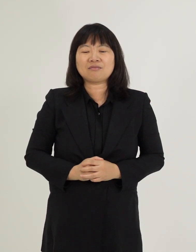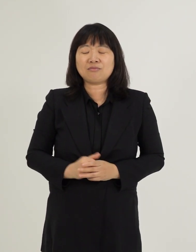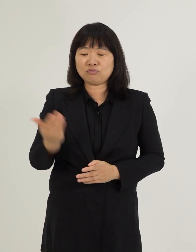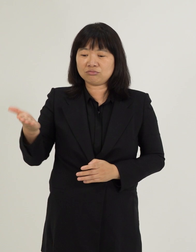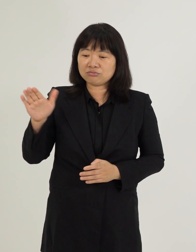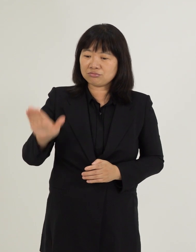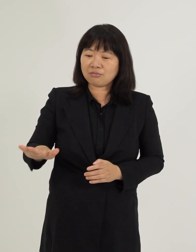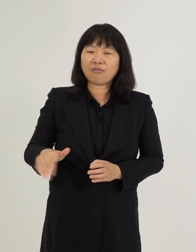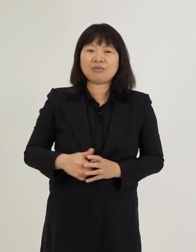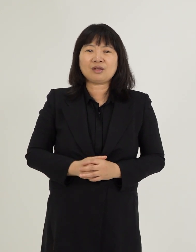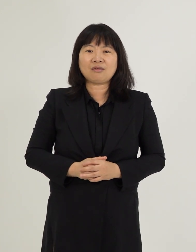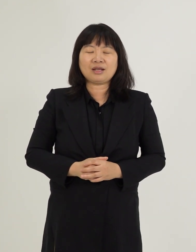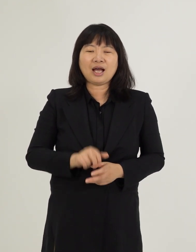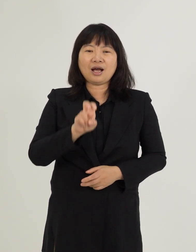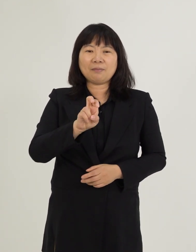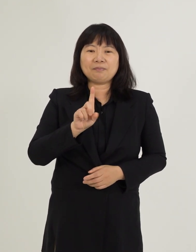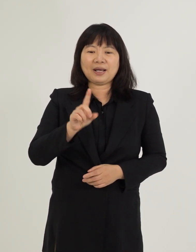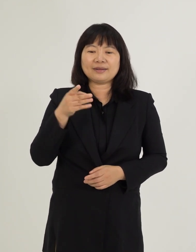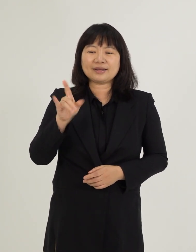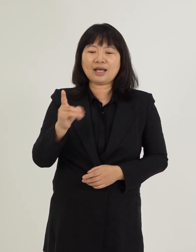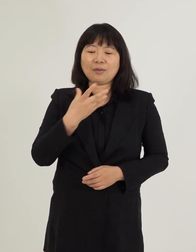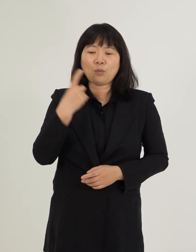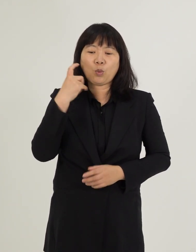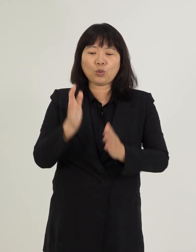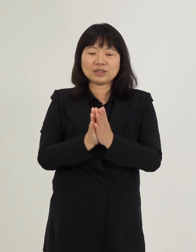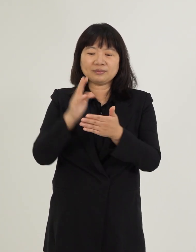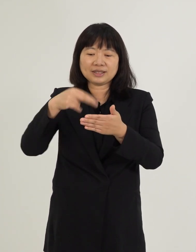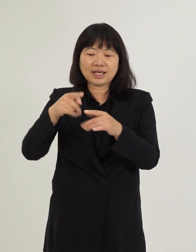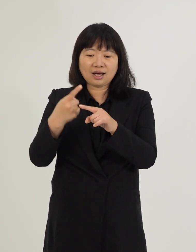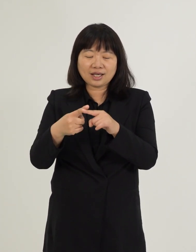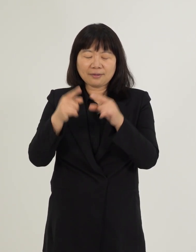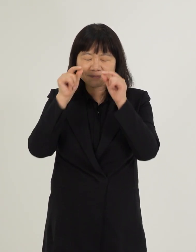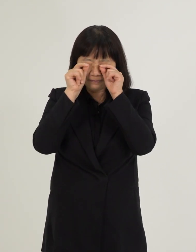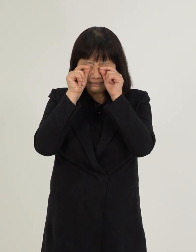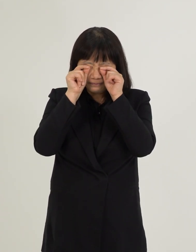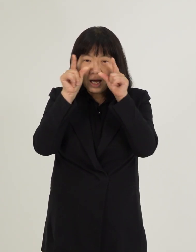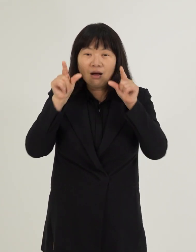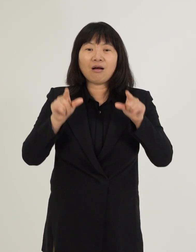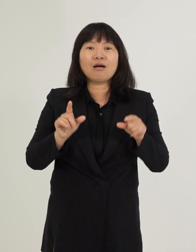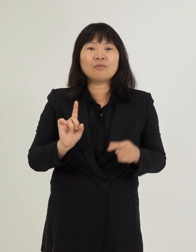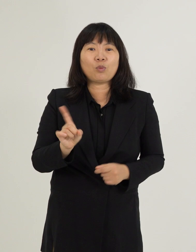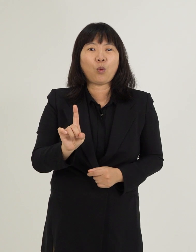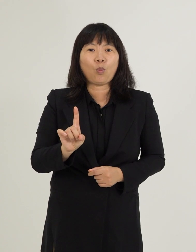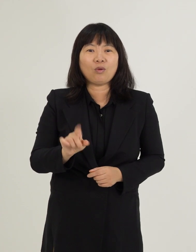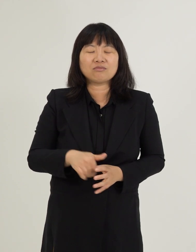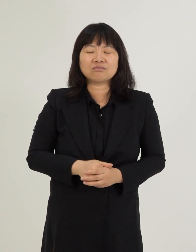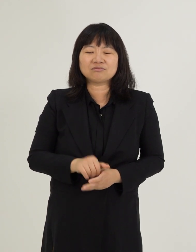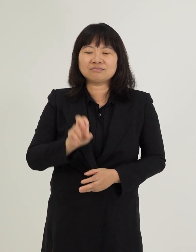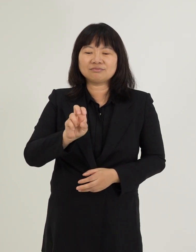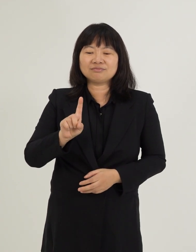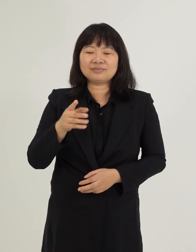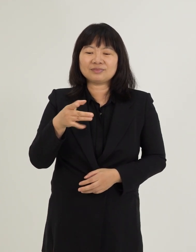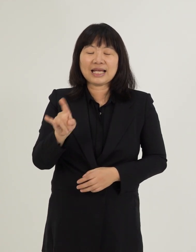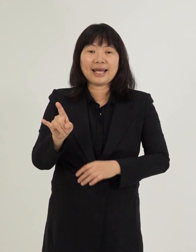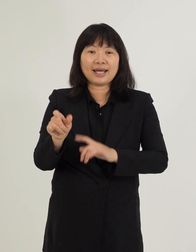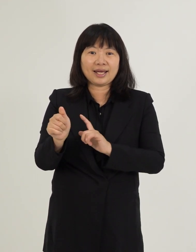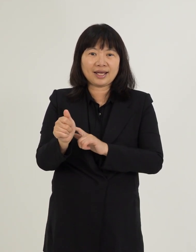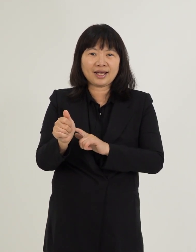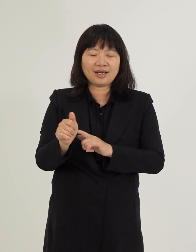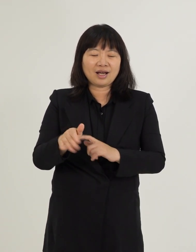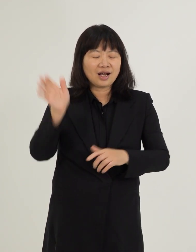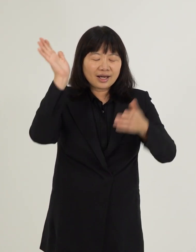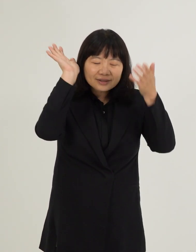근데 마태복음을 읽다가 깜짝 놀란 것이 마태는